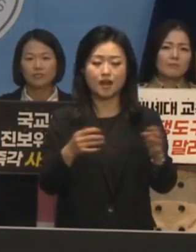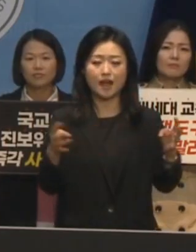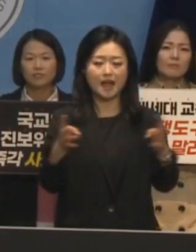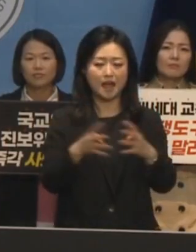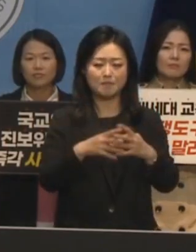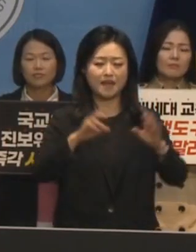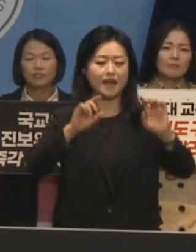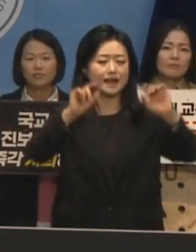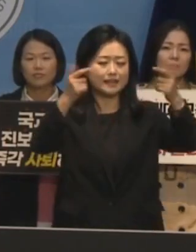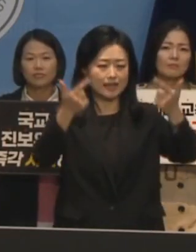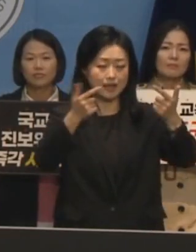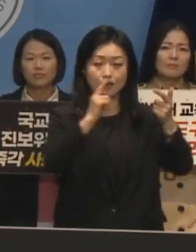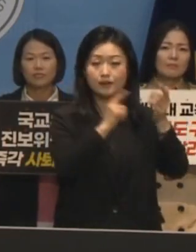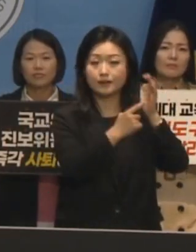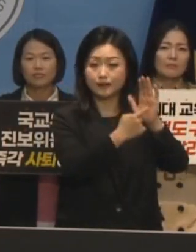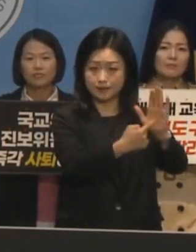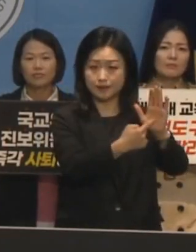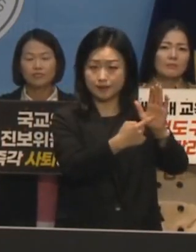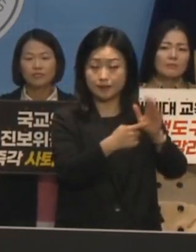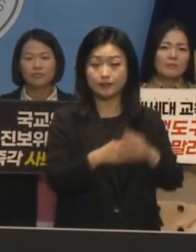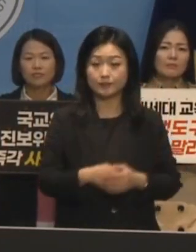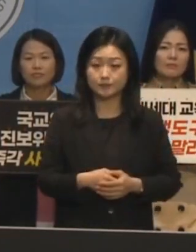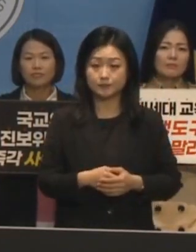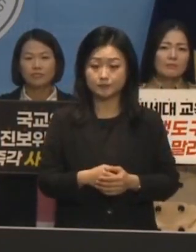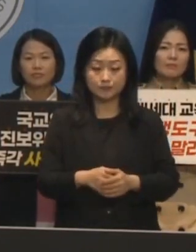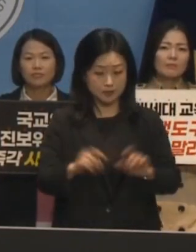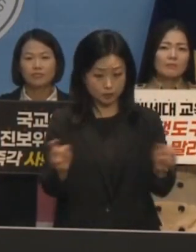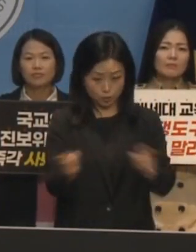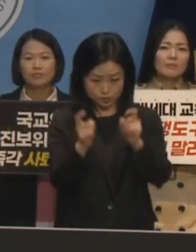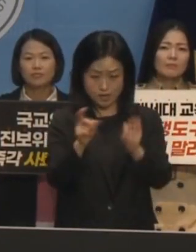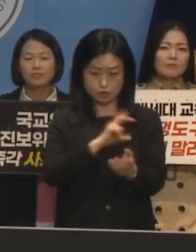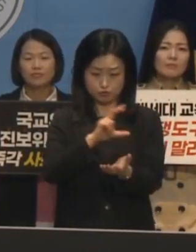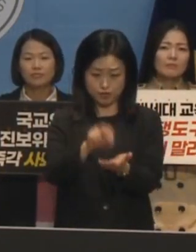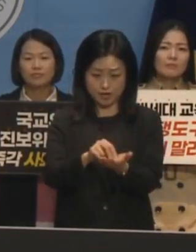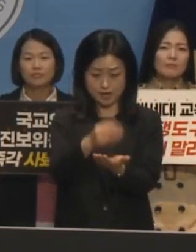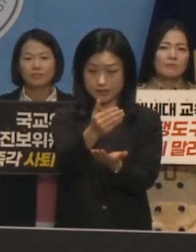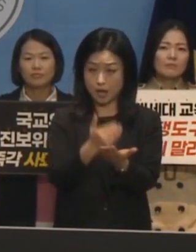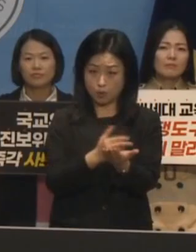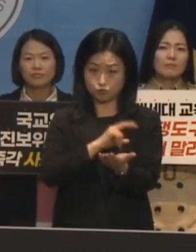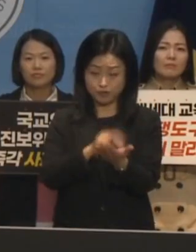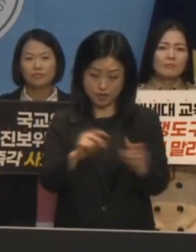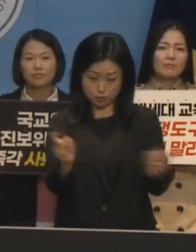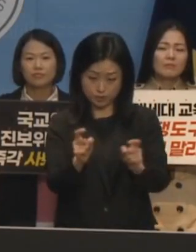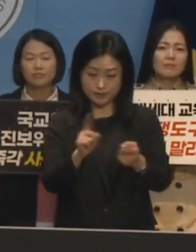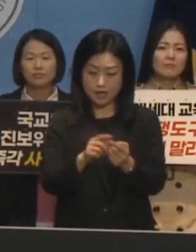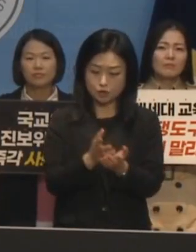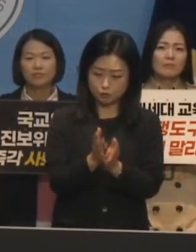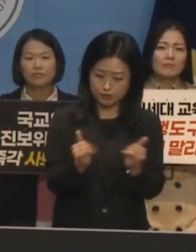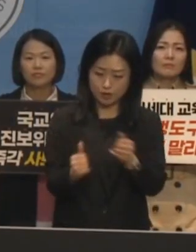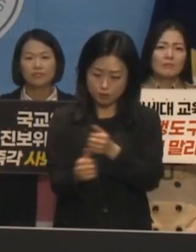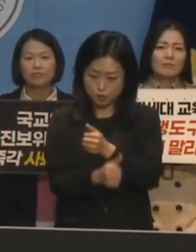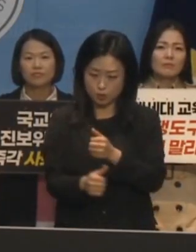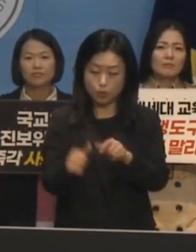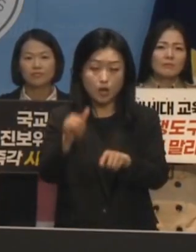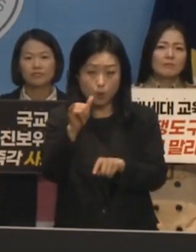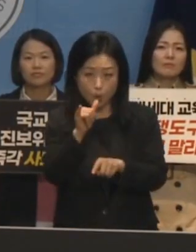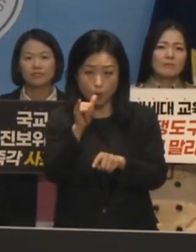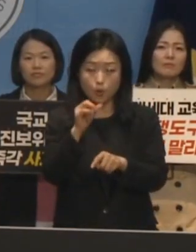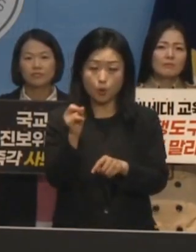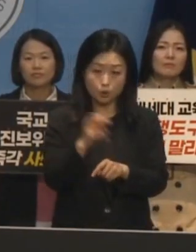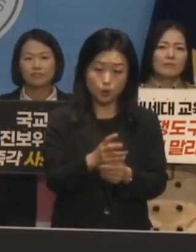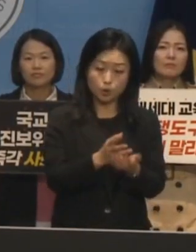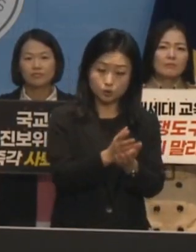아니라는 주장을 하고 있다. 국교위는 논쟁적인 주제들에 대해서 최대한 전문가와 교육과정 구성원들을